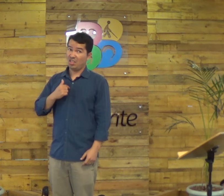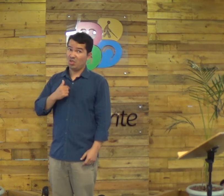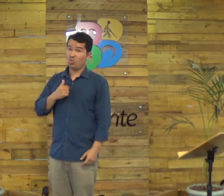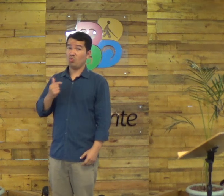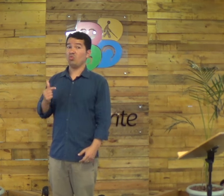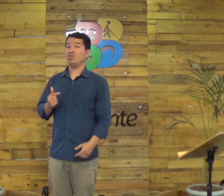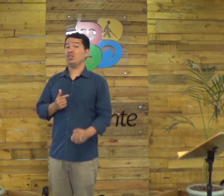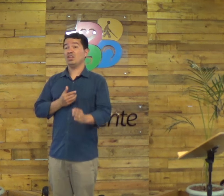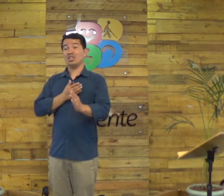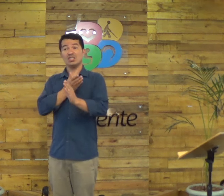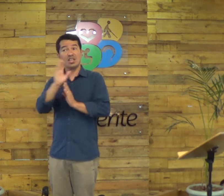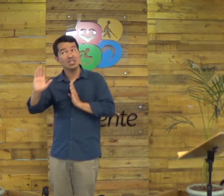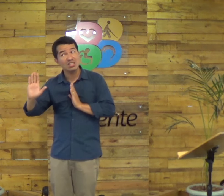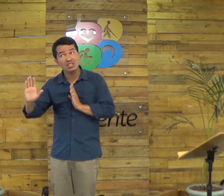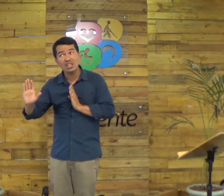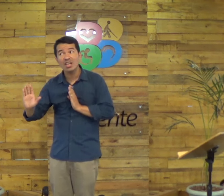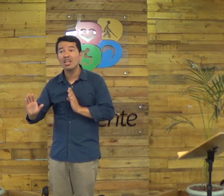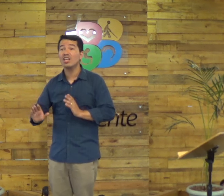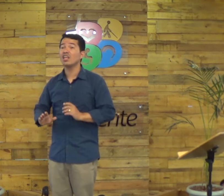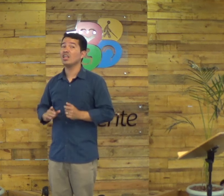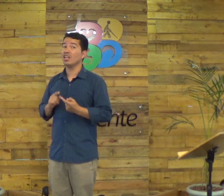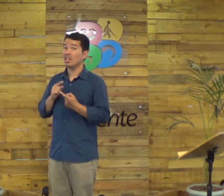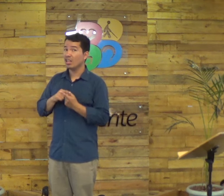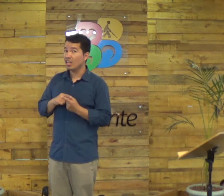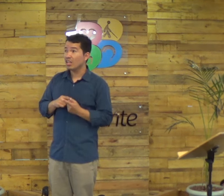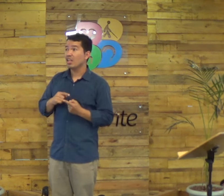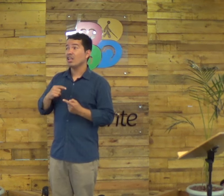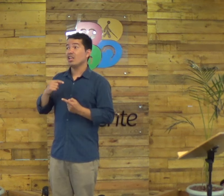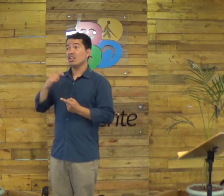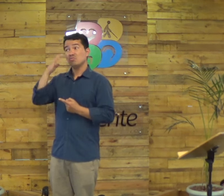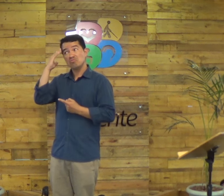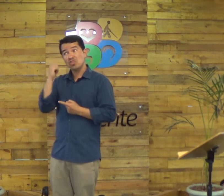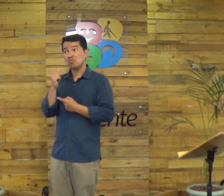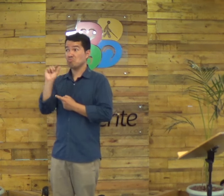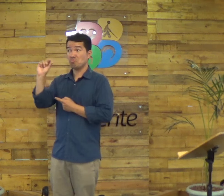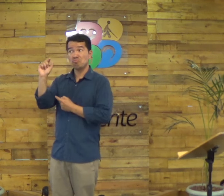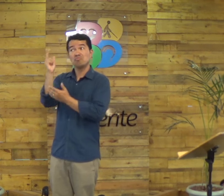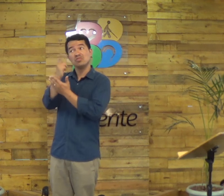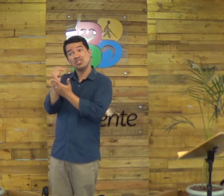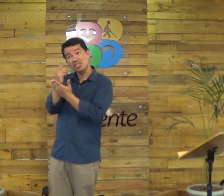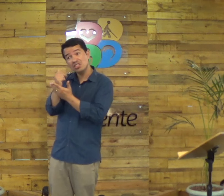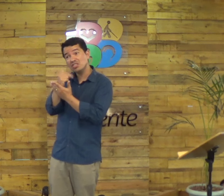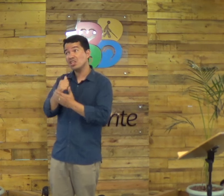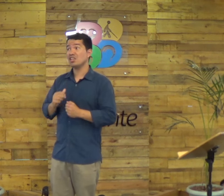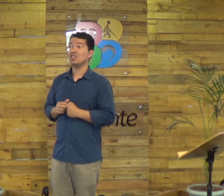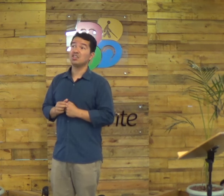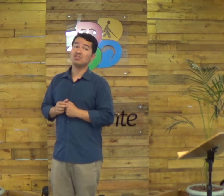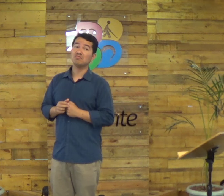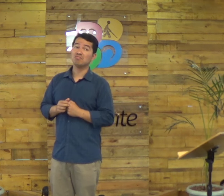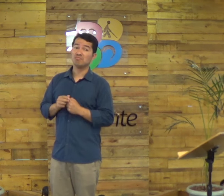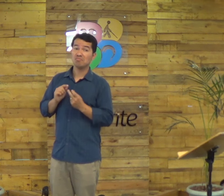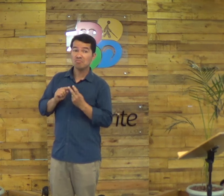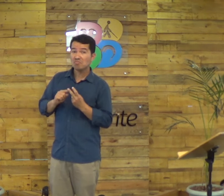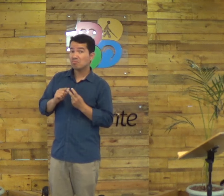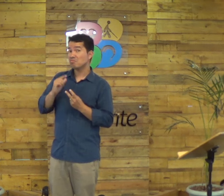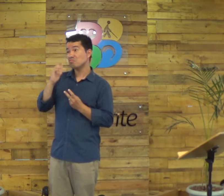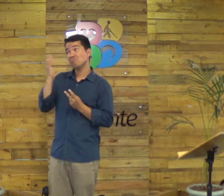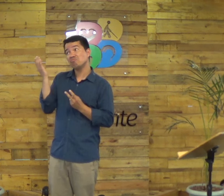É, eu luto carapê, e também eu sei o ponto, eu sei desenhar, e